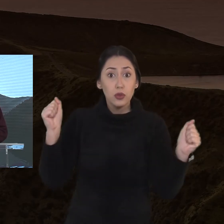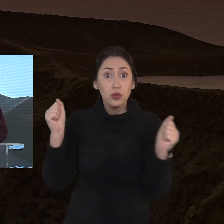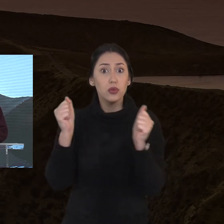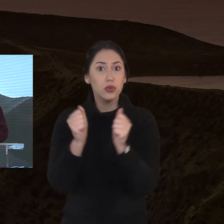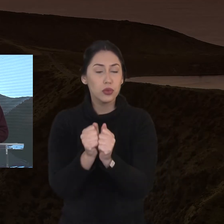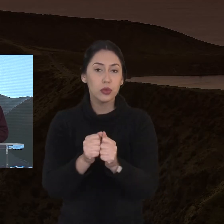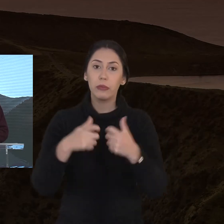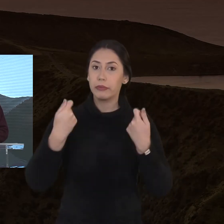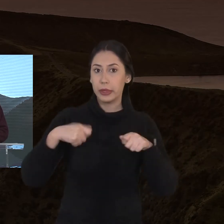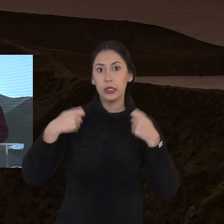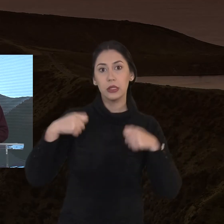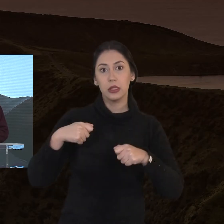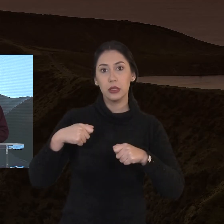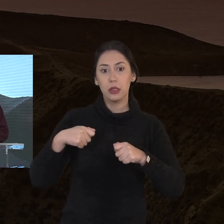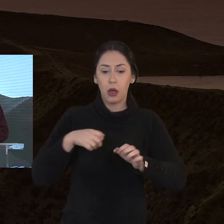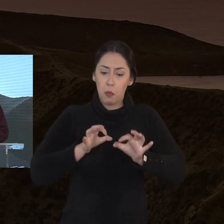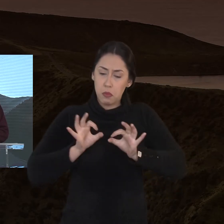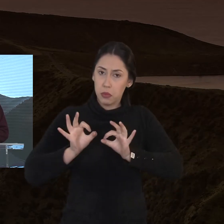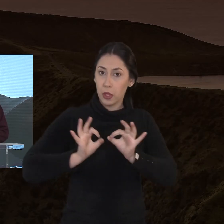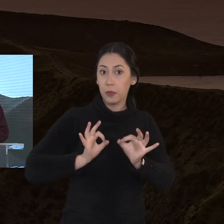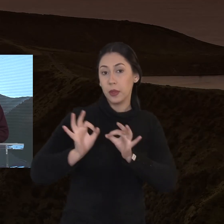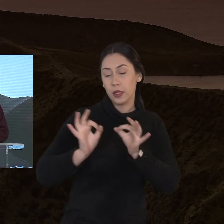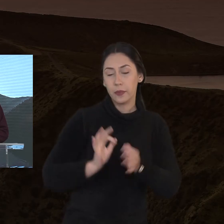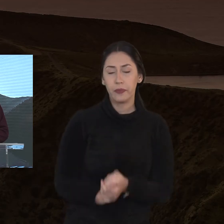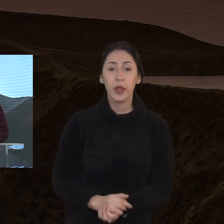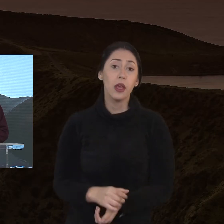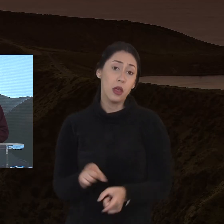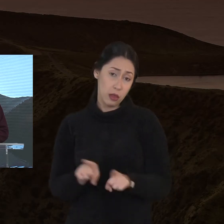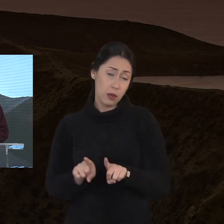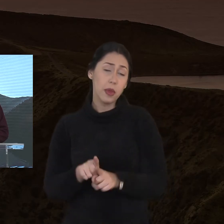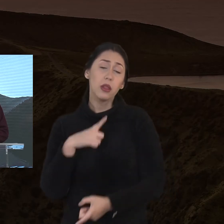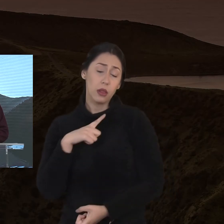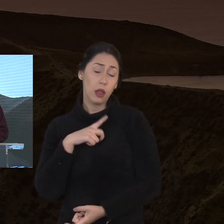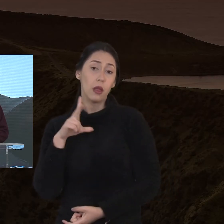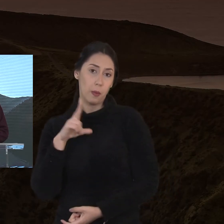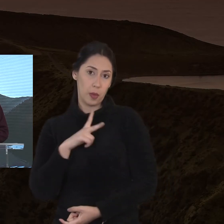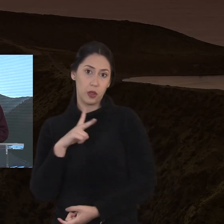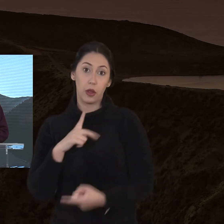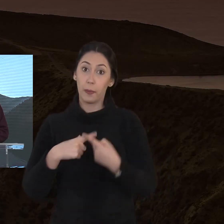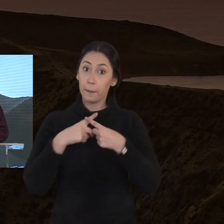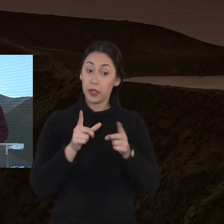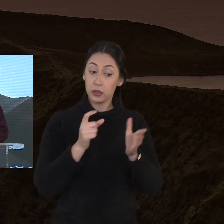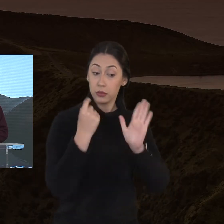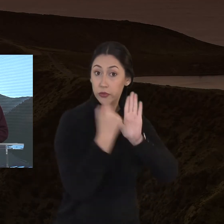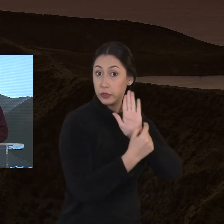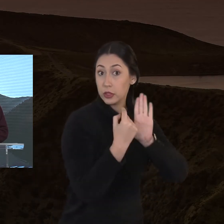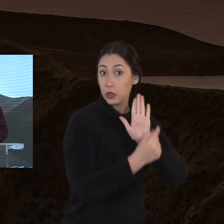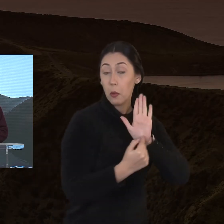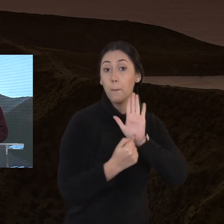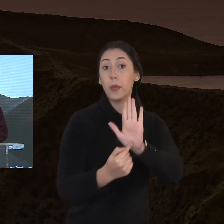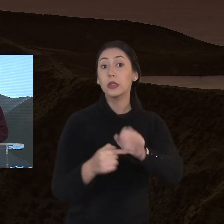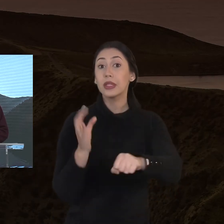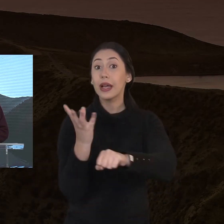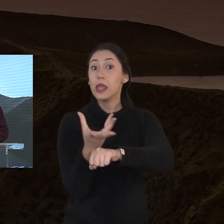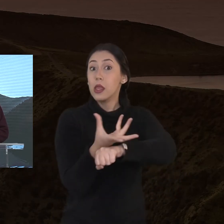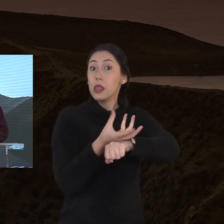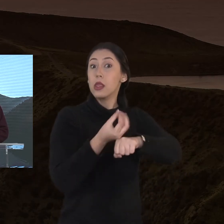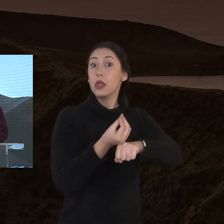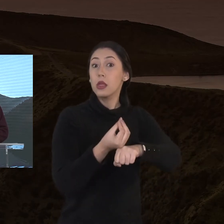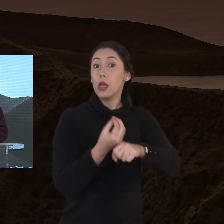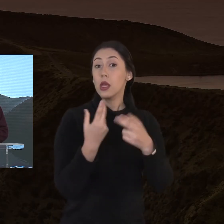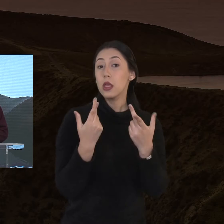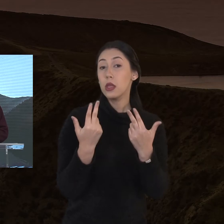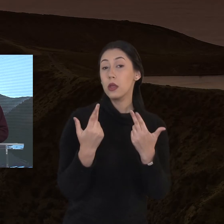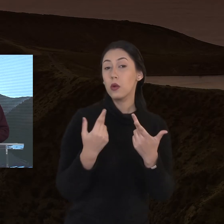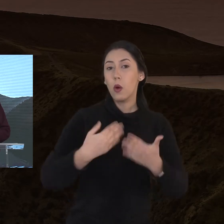tomar toda armadura de deus claro tem um aspecto pessoal mas esse versículo fala da igreja como o exército de deus